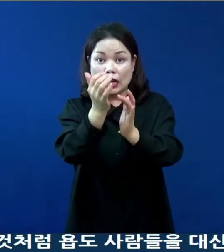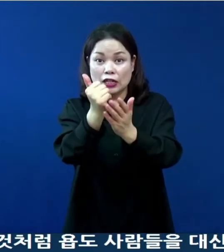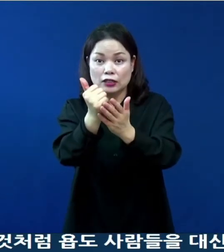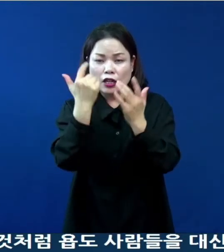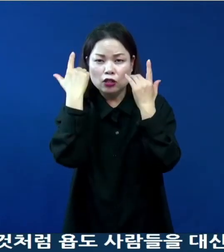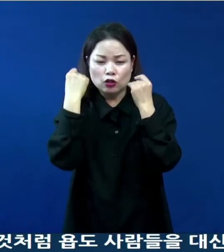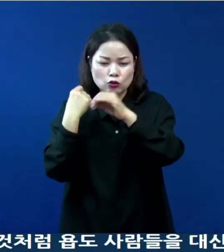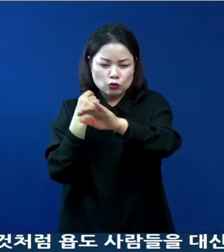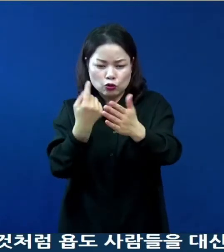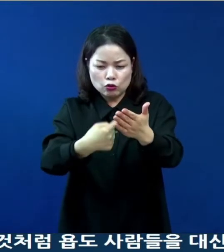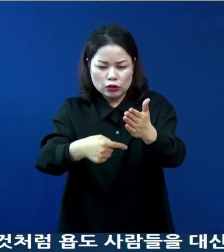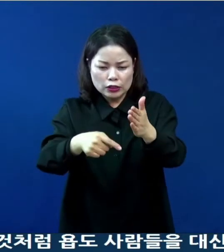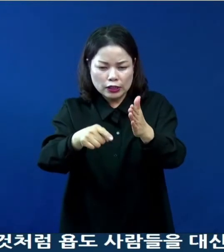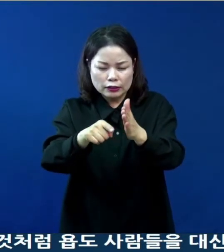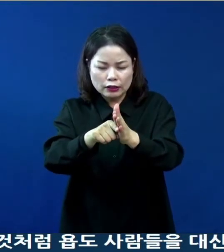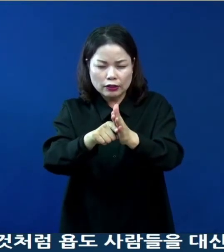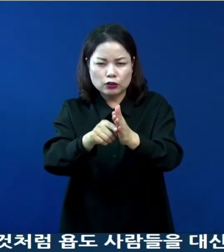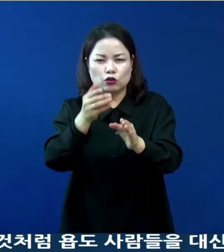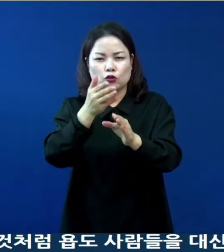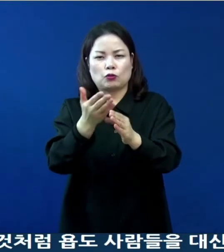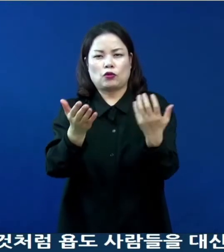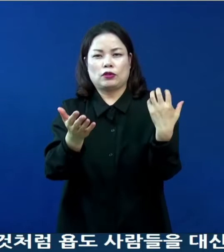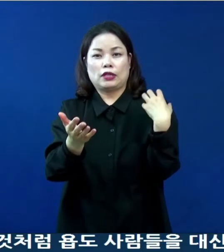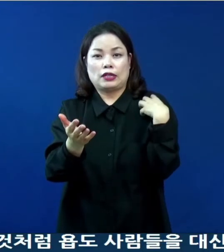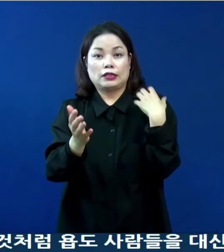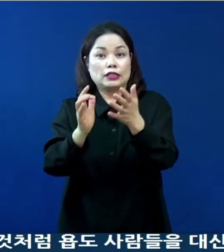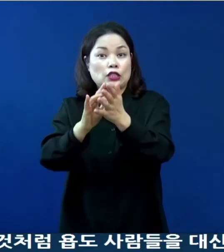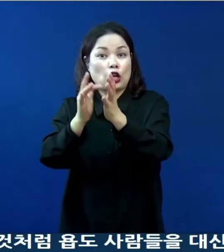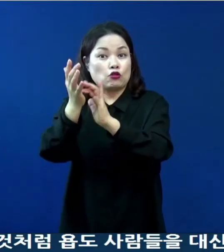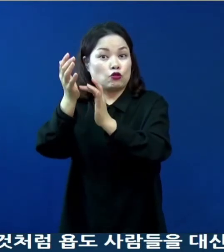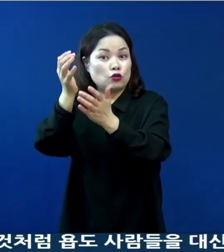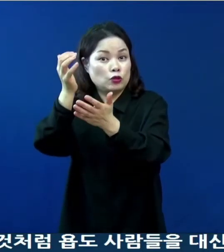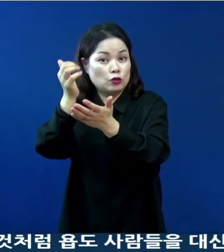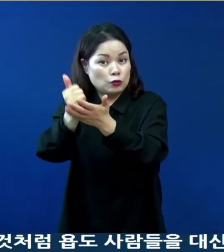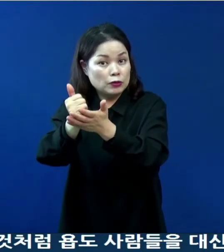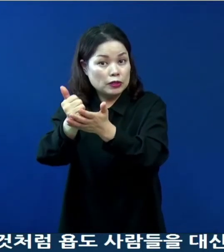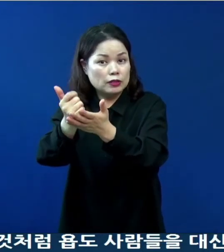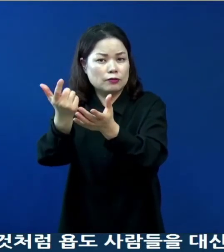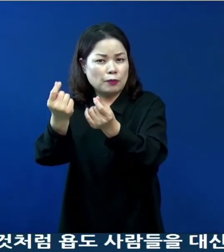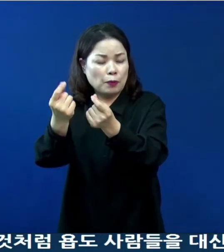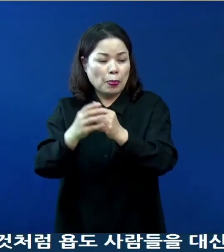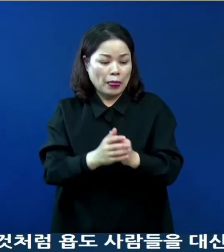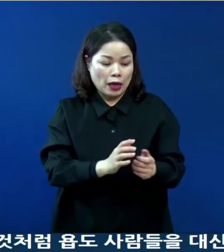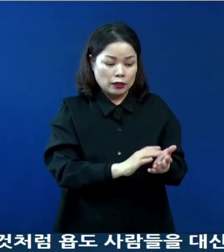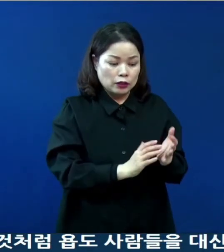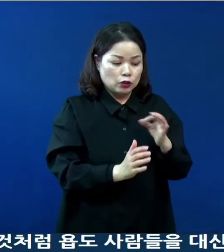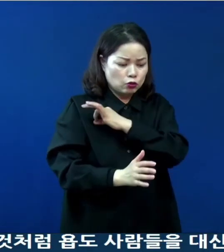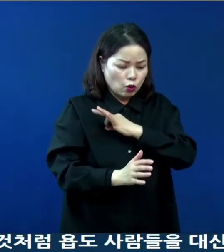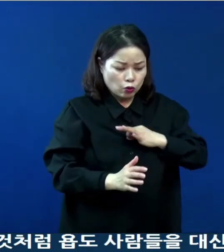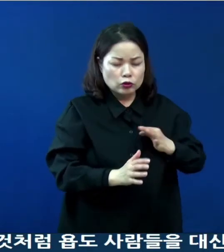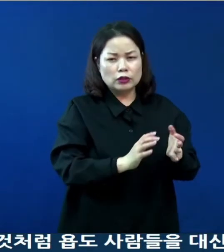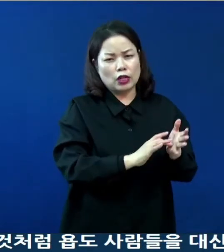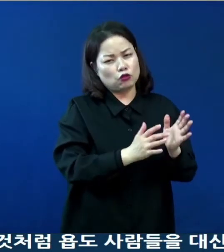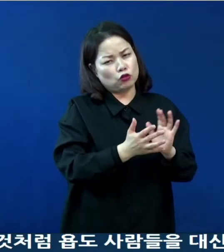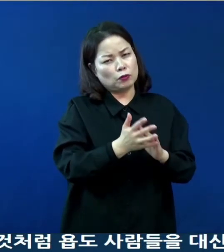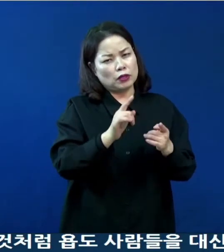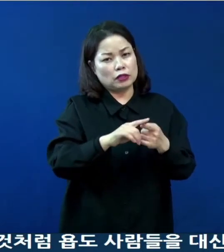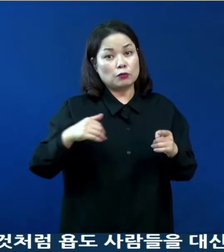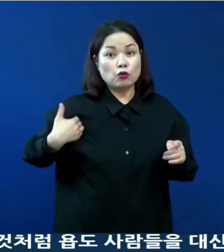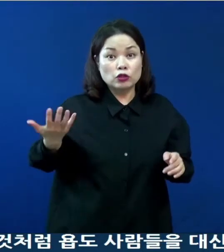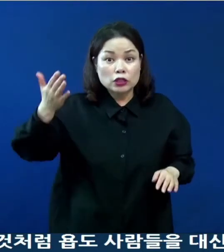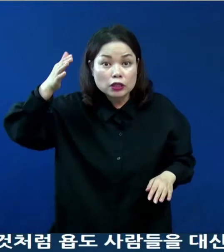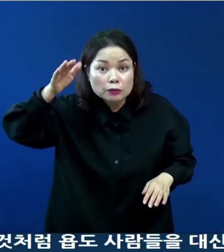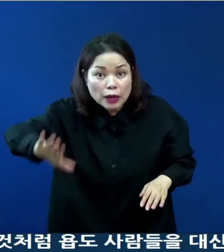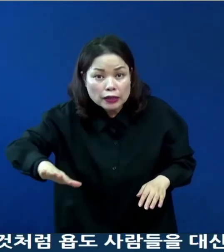위해서 중보사역을 하시는 그 예수님을 가리키고 있기 때문입니다. 아마 욥은 그 당시에 자신이 예수님을 가리키고 있는지 몰랐을 수도 있어요. 그러나